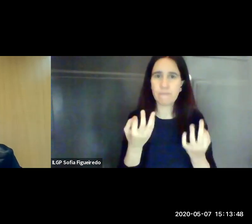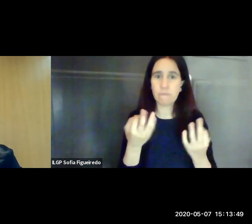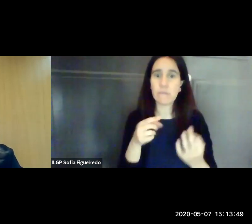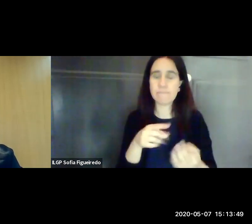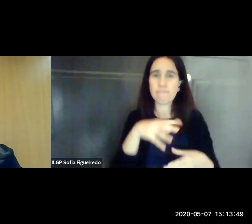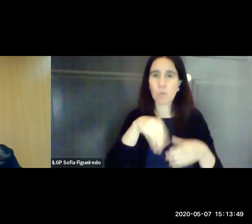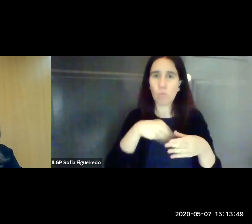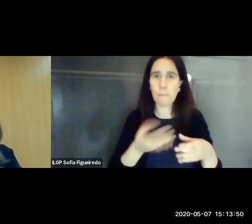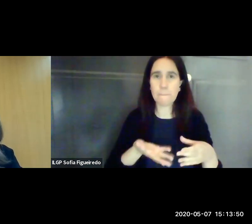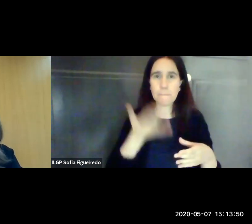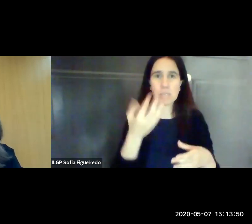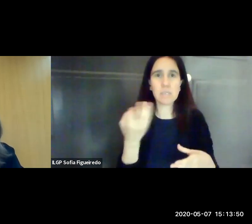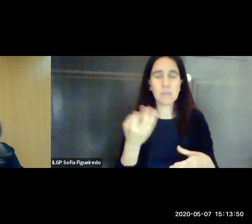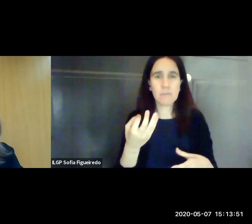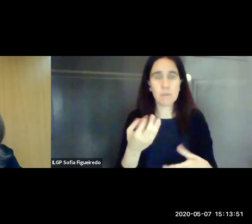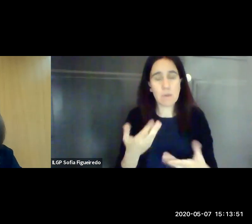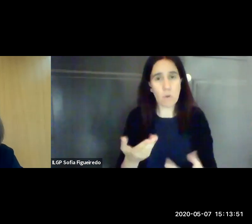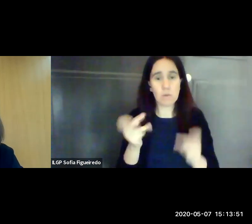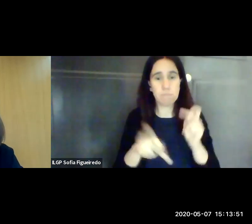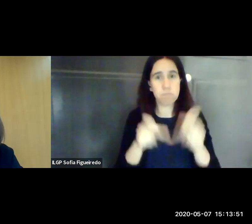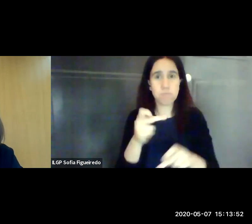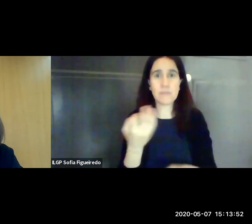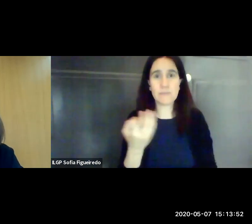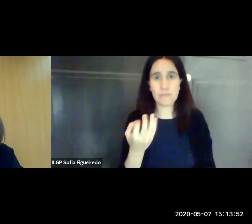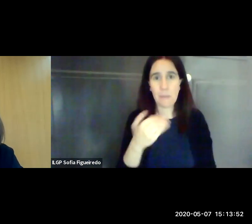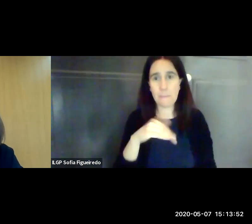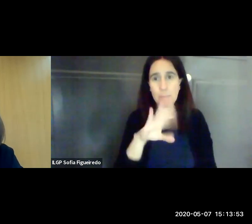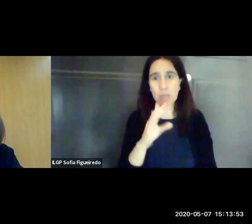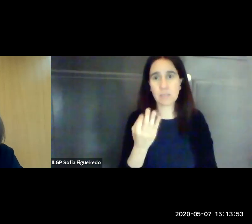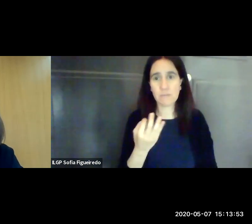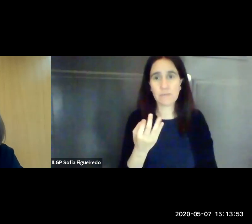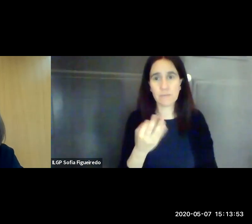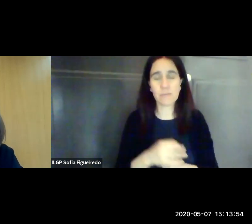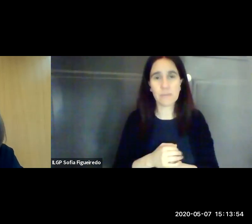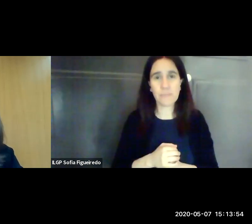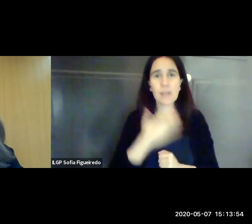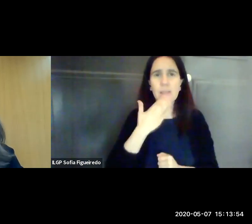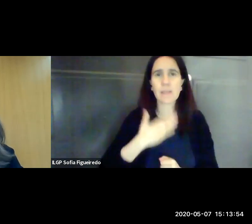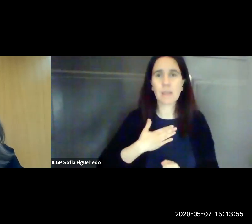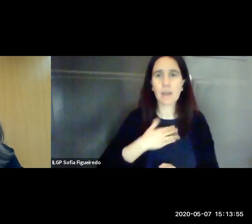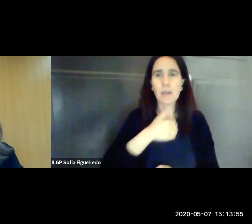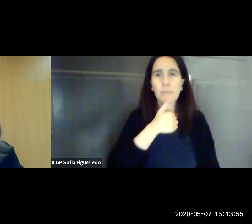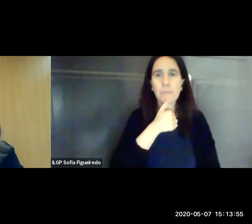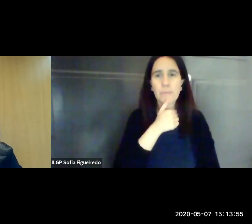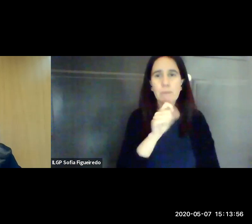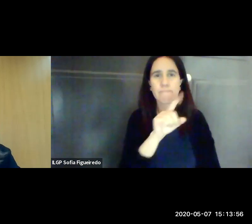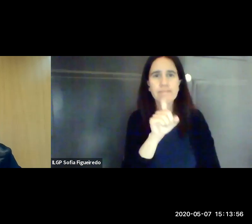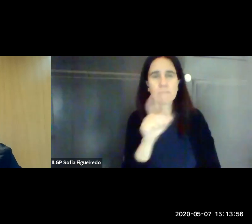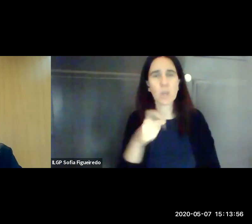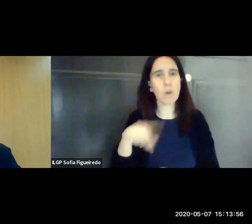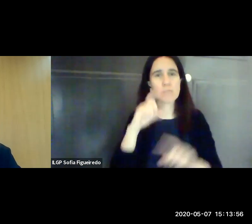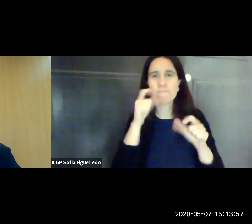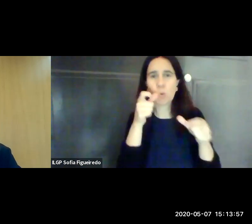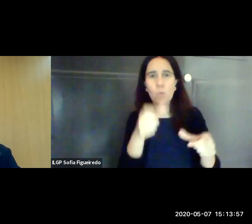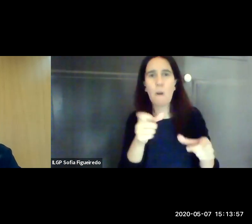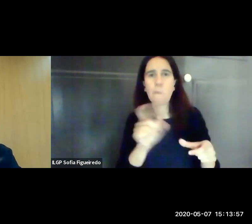contextos, principalmente no contexto que estamos a atravessar, em que somos bombardeados com questões que nós não conseguimos controlar e muitas